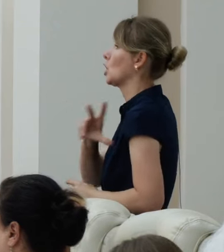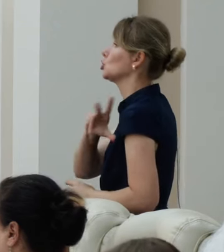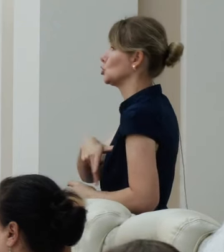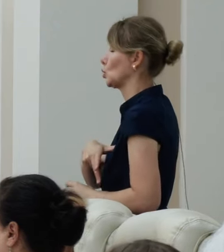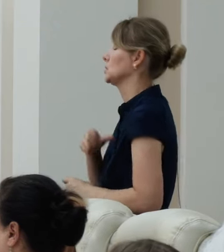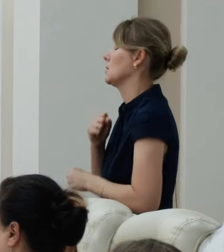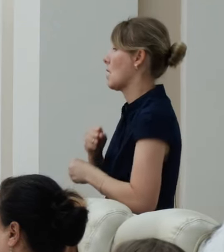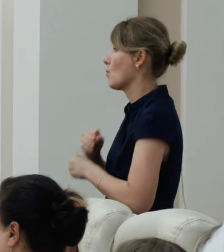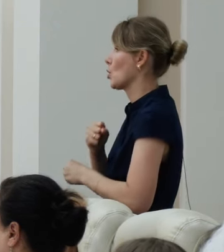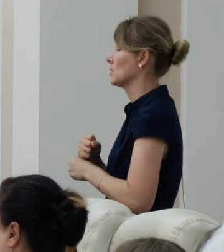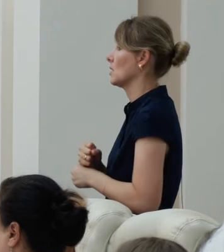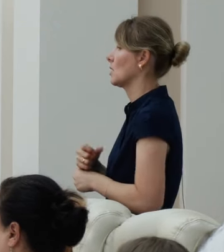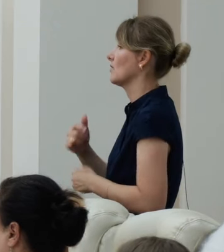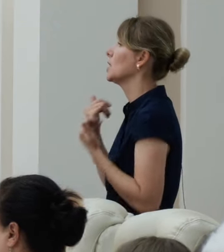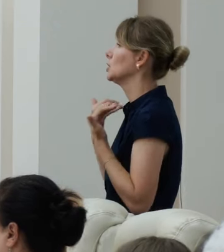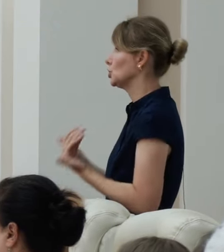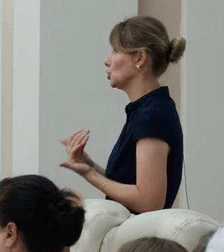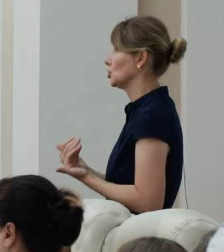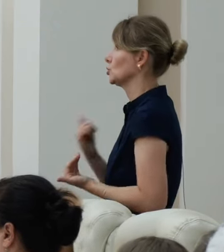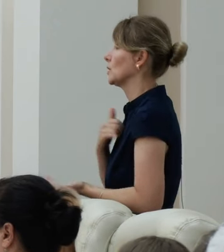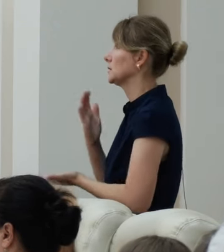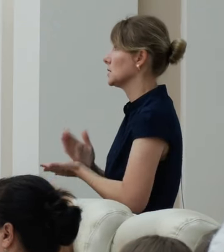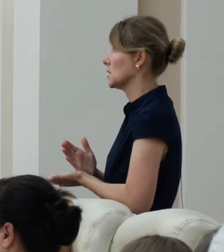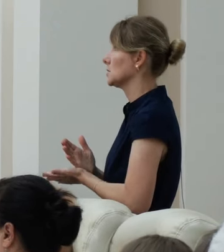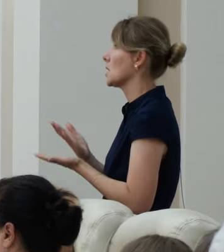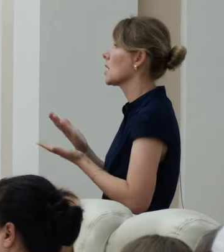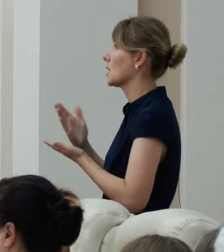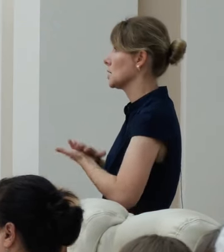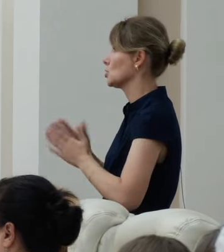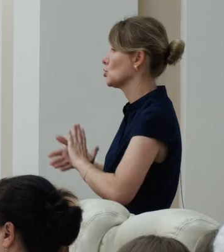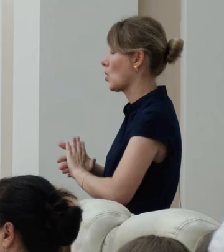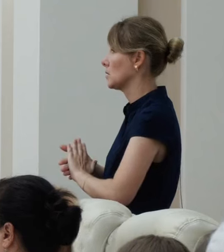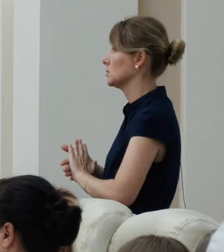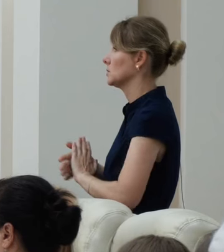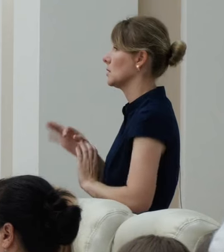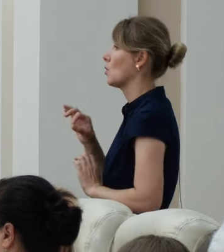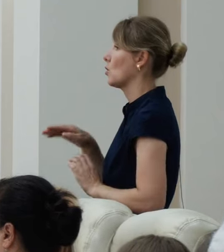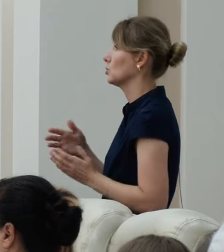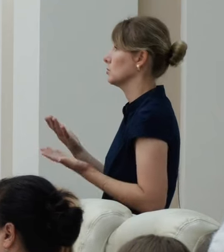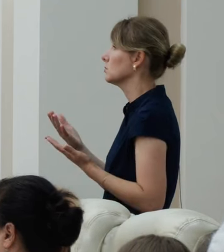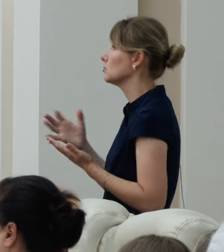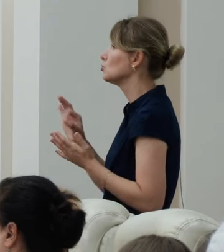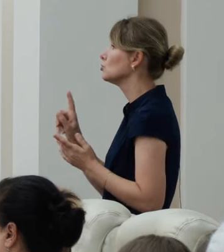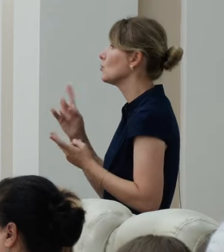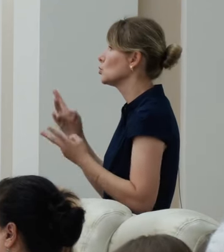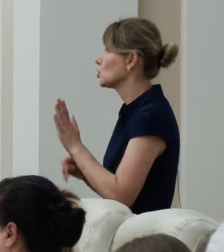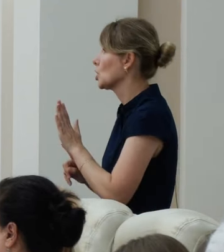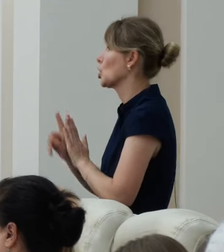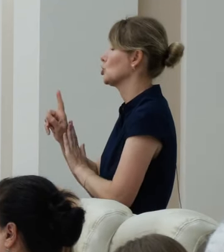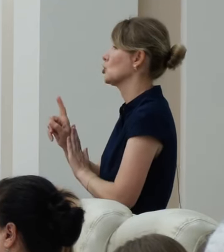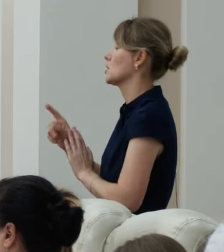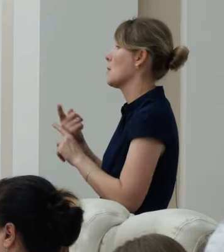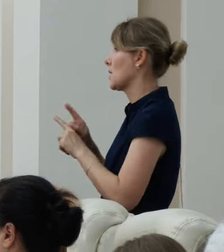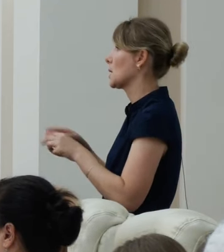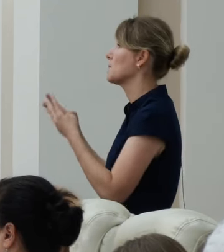socială. Actualmente cunoaștem care este situația de la care se pornește. Ministerul